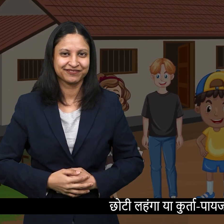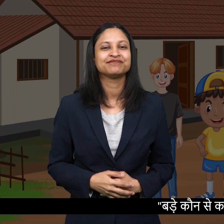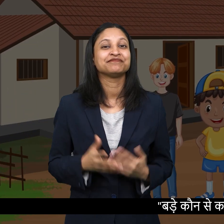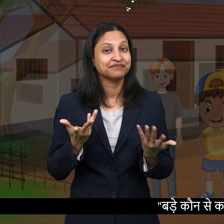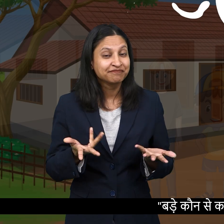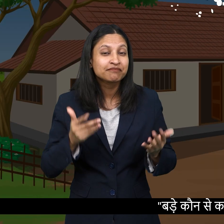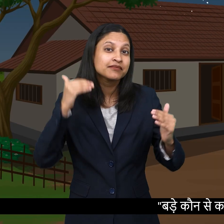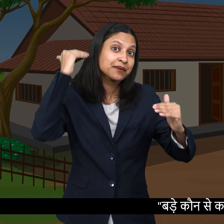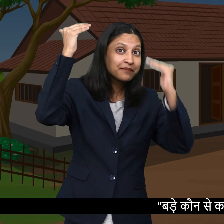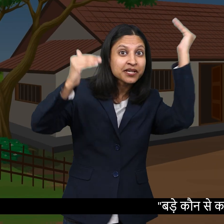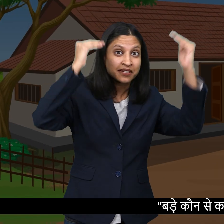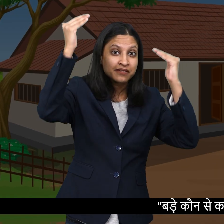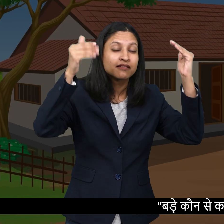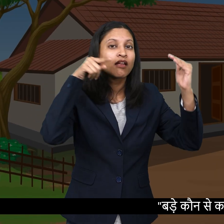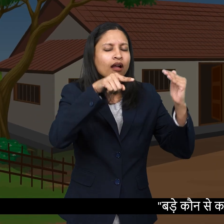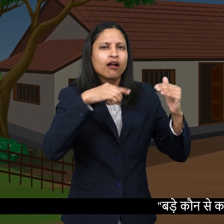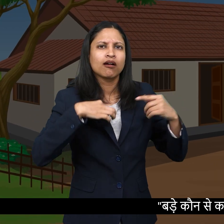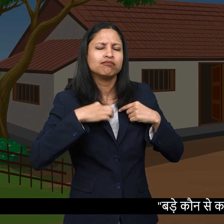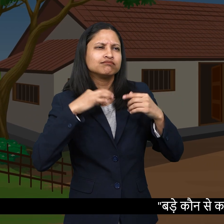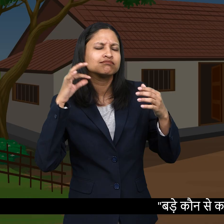बड़े कौन से कपड़े पहनते हैं?